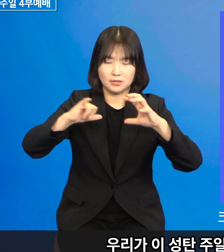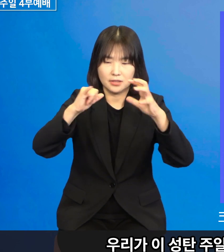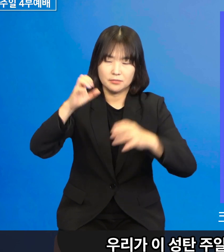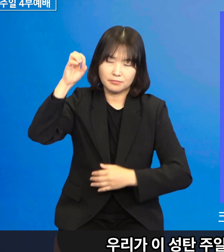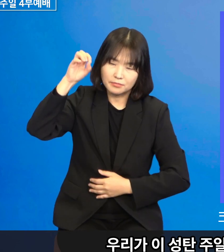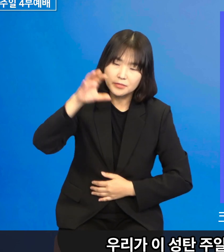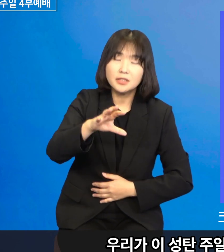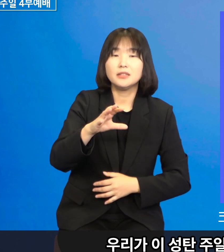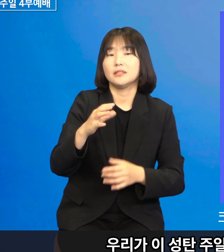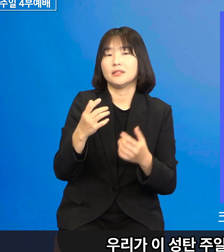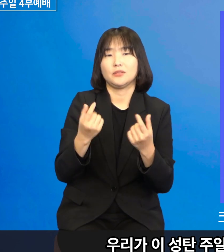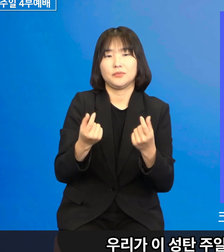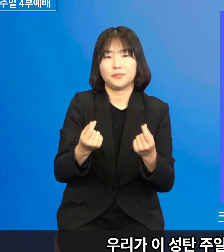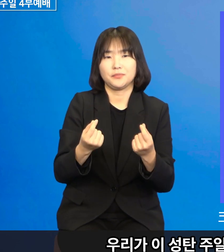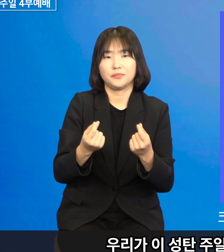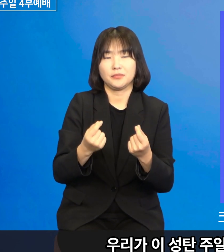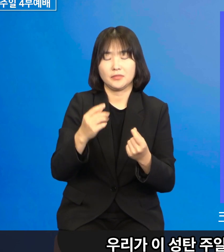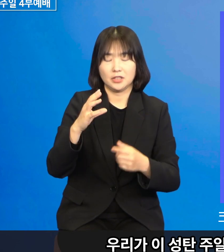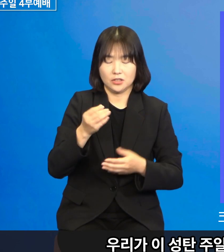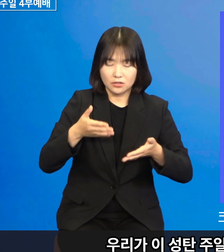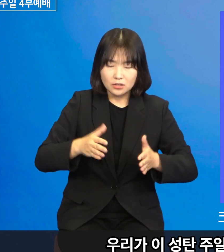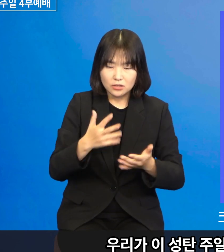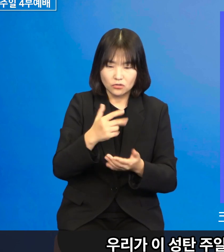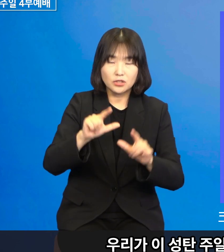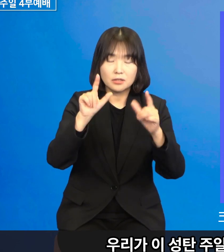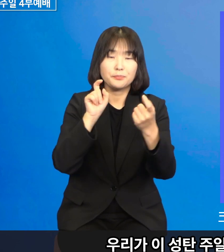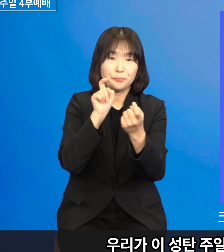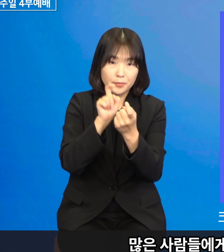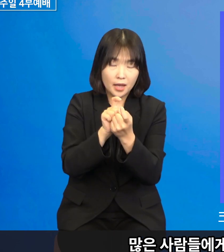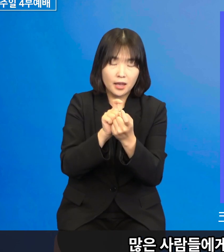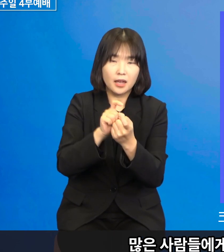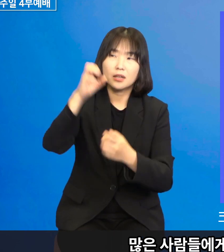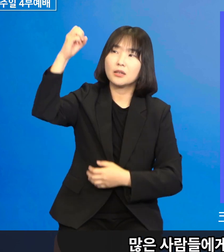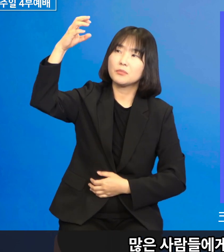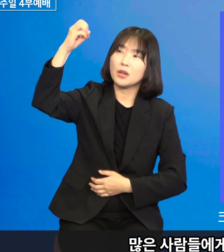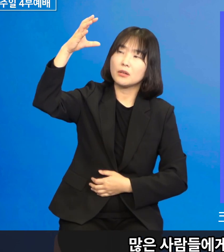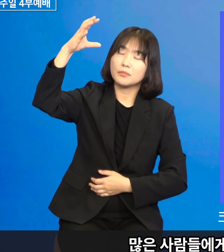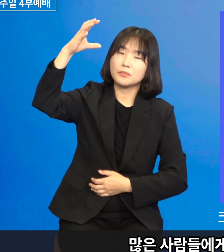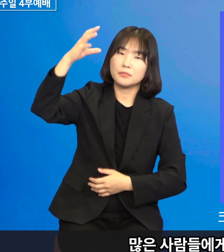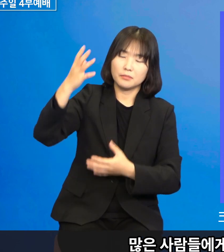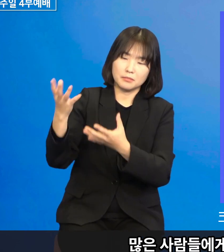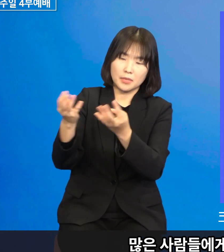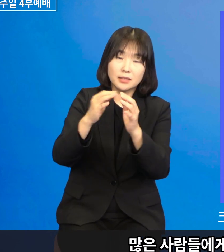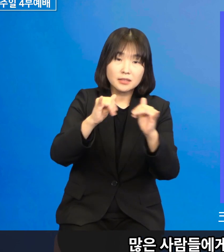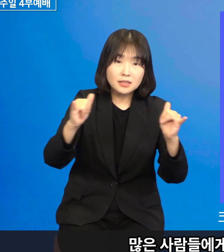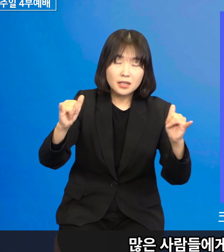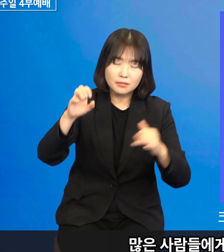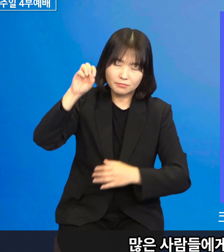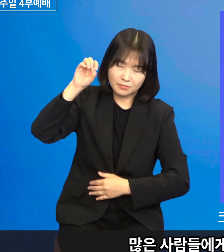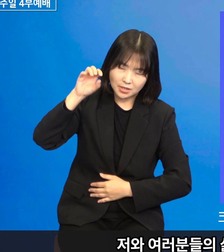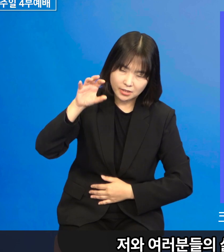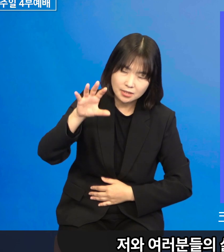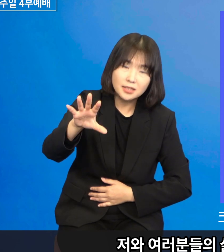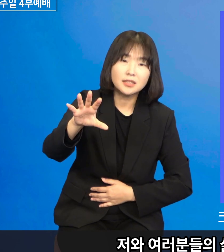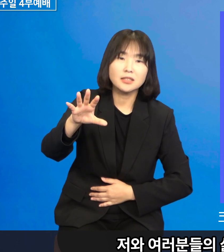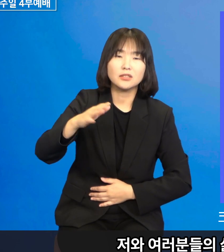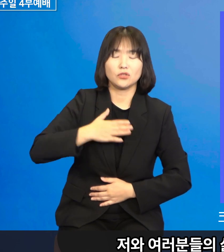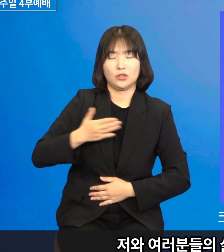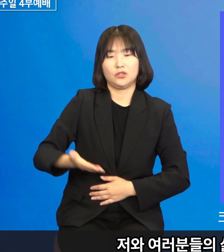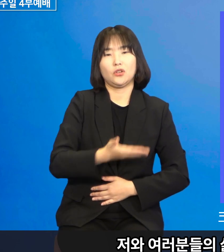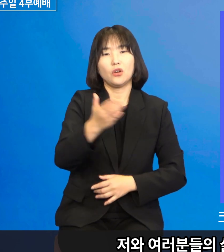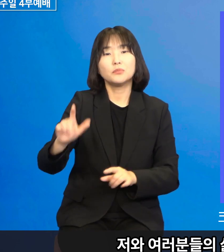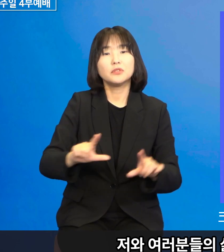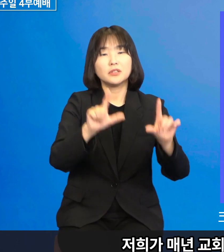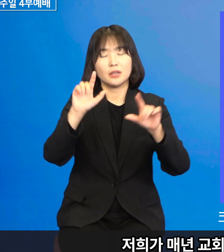우리가 이 성탄 주일을 맞이해서 이 별빛을 많은 사람들에게 또한 비출 수 있는 저와 여러분들의 삶이